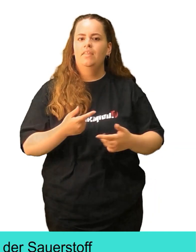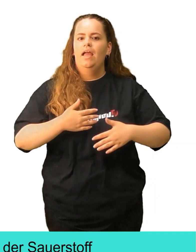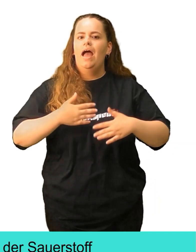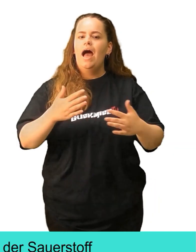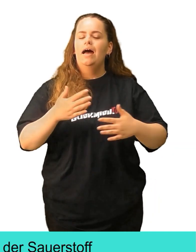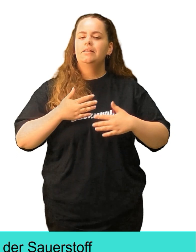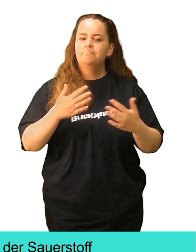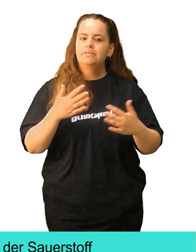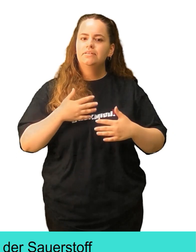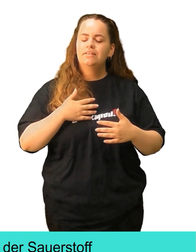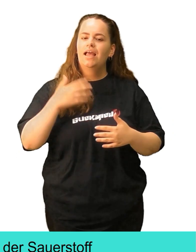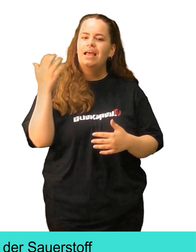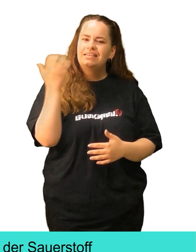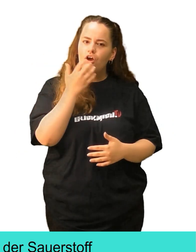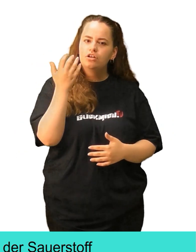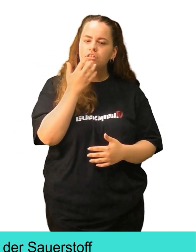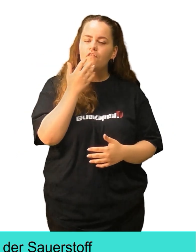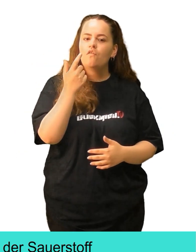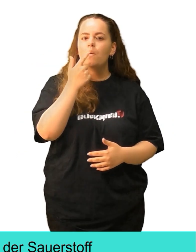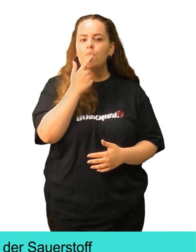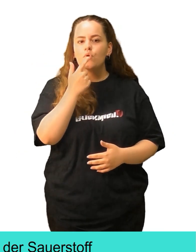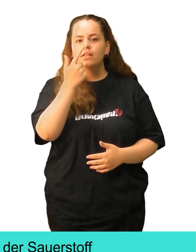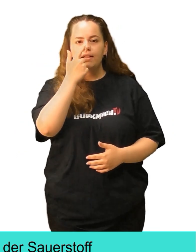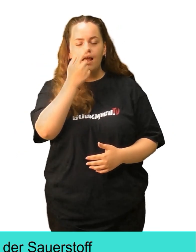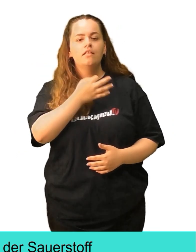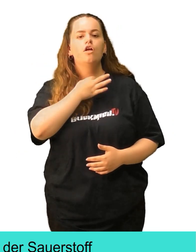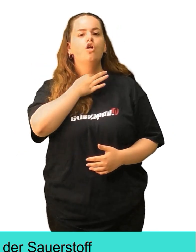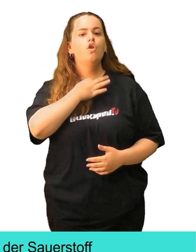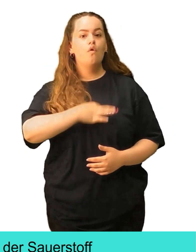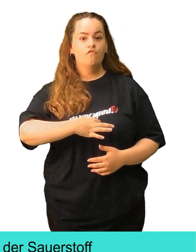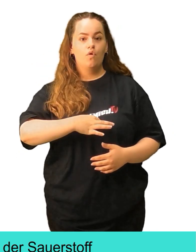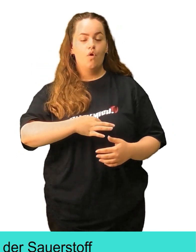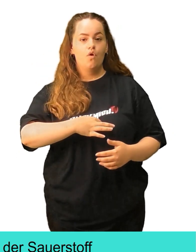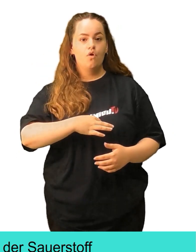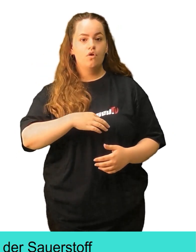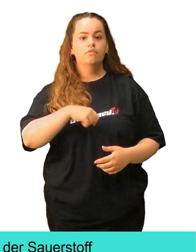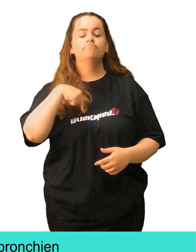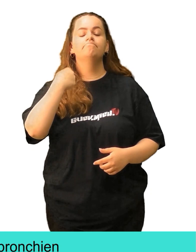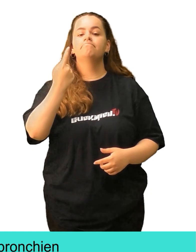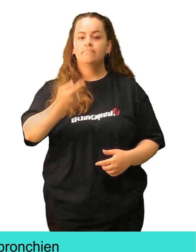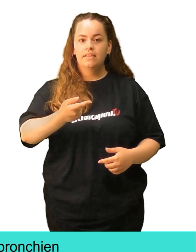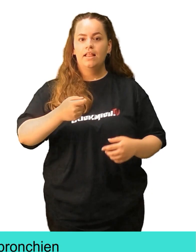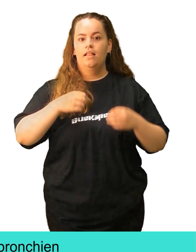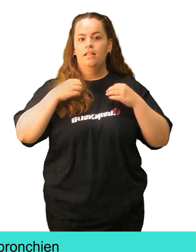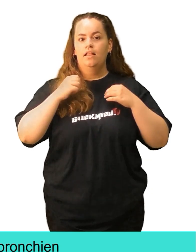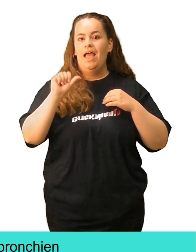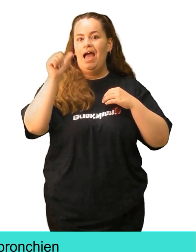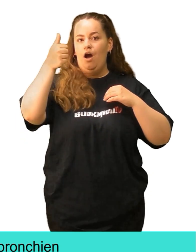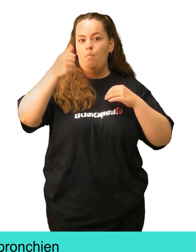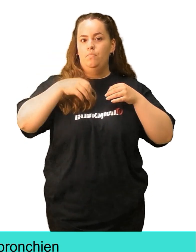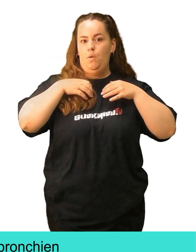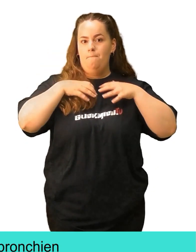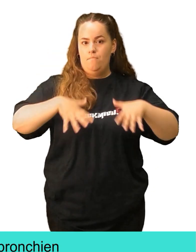Wenn wir atmen, dann gelangt der Sauerstoff über Mund und Nase in die Luftröhre und dann über die